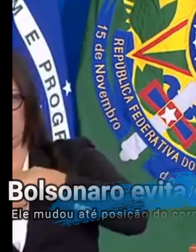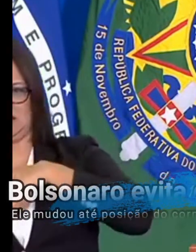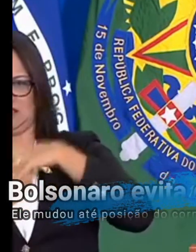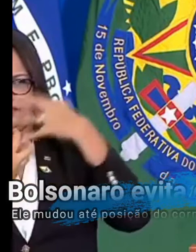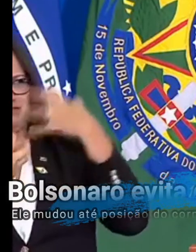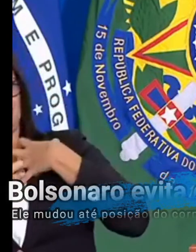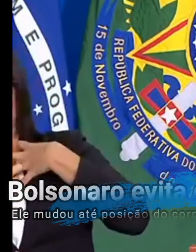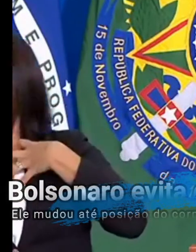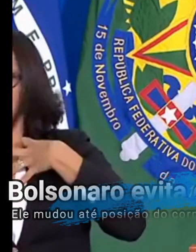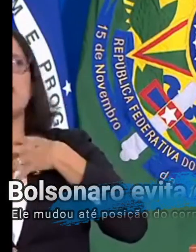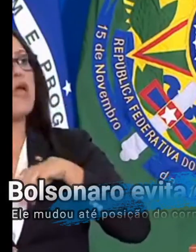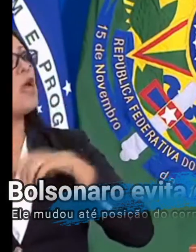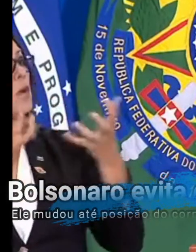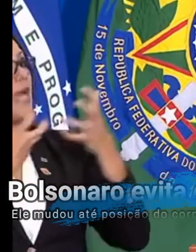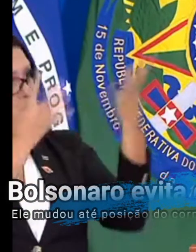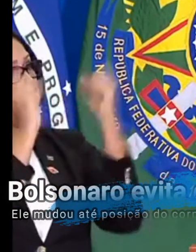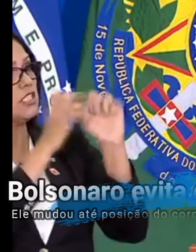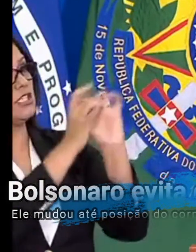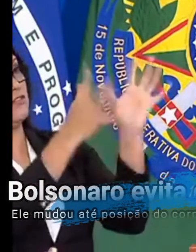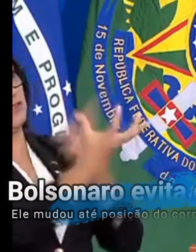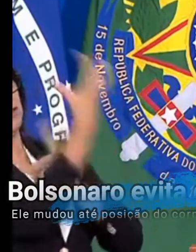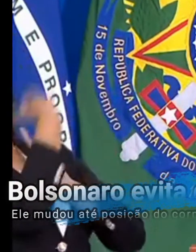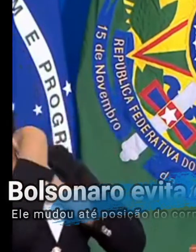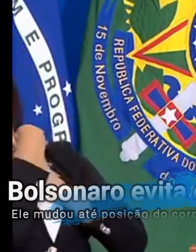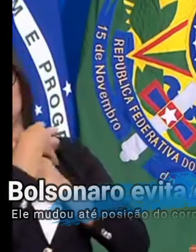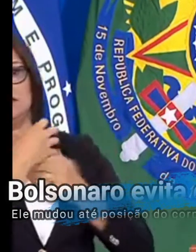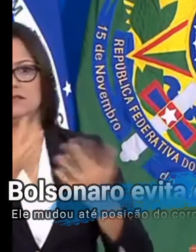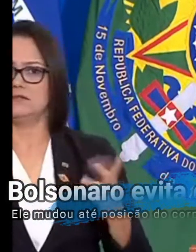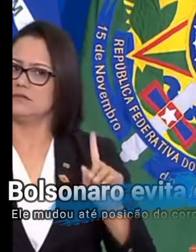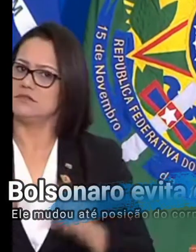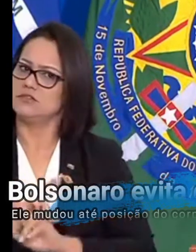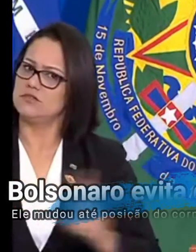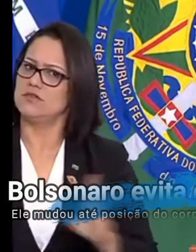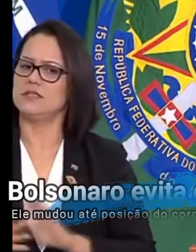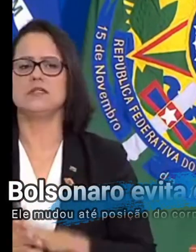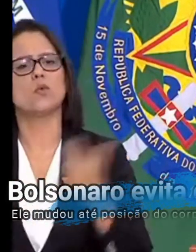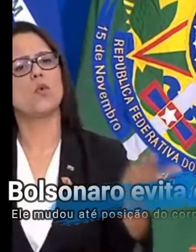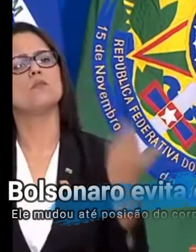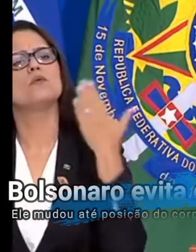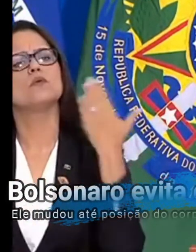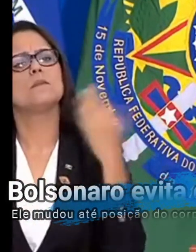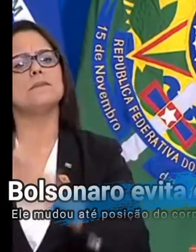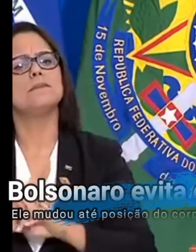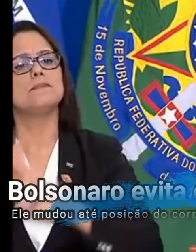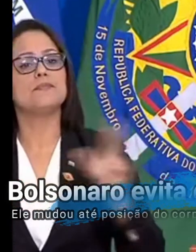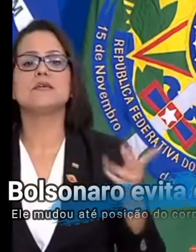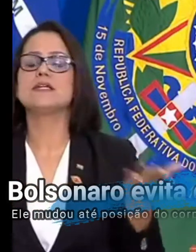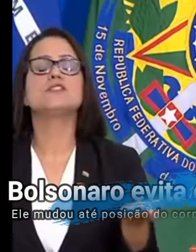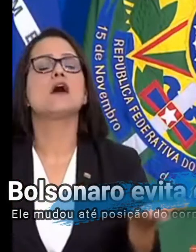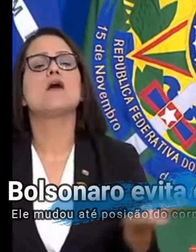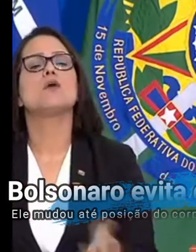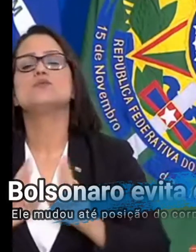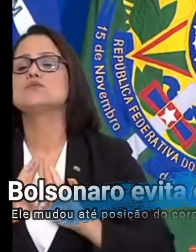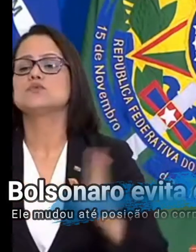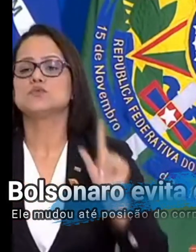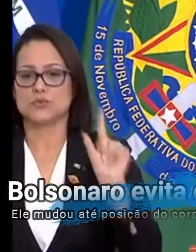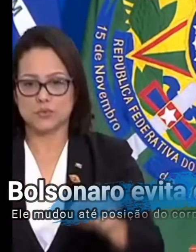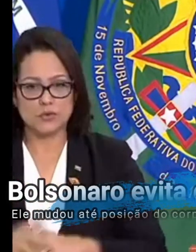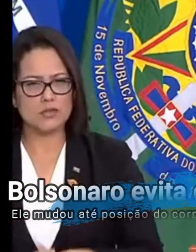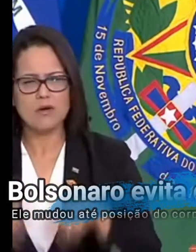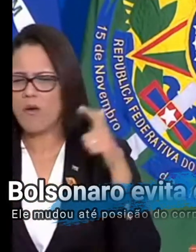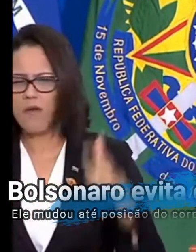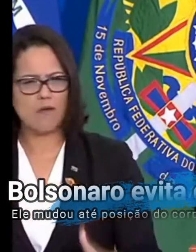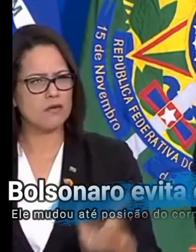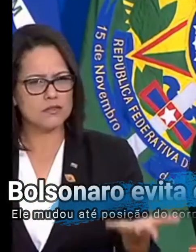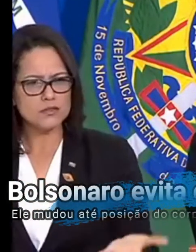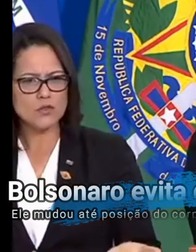ser colonizado e onde é que está a divisa disso tudo onde é que